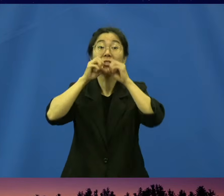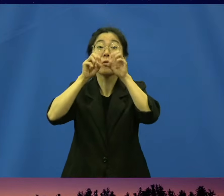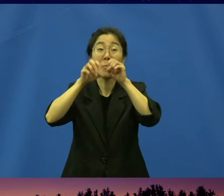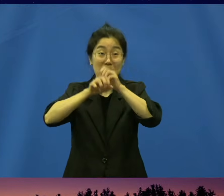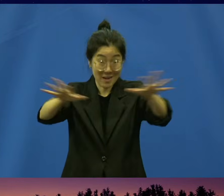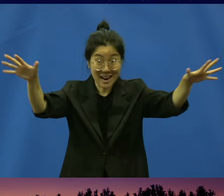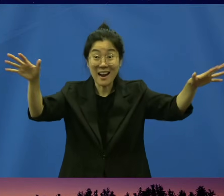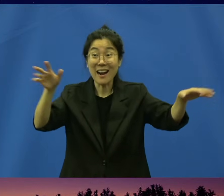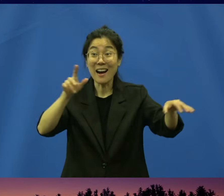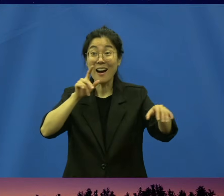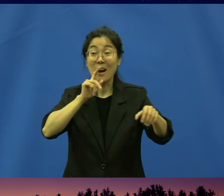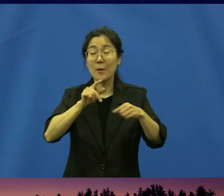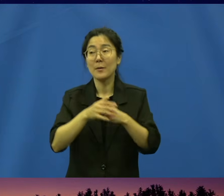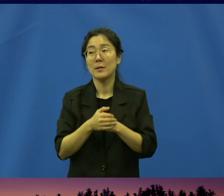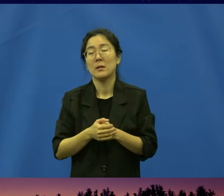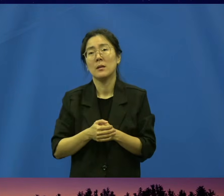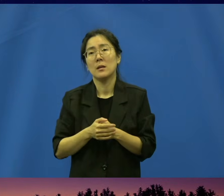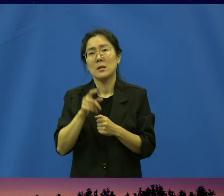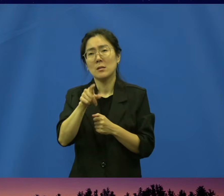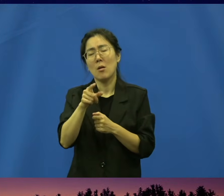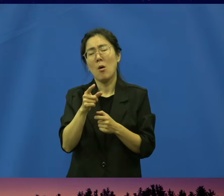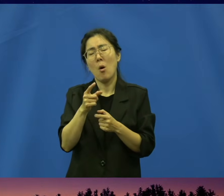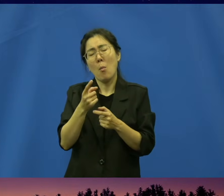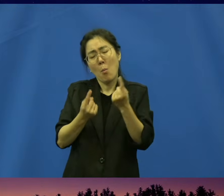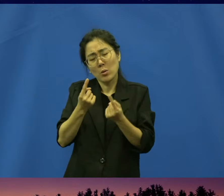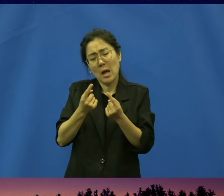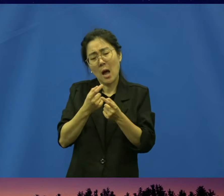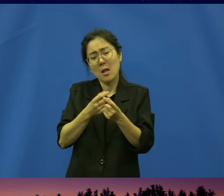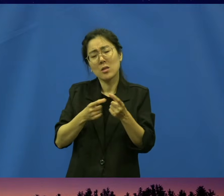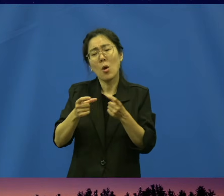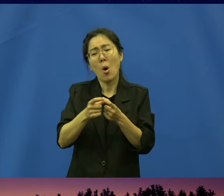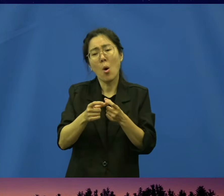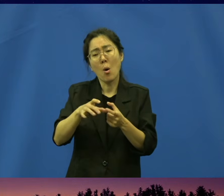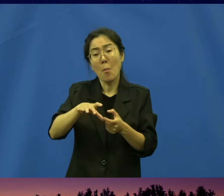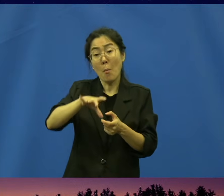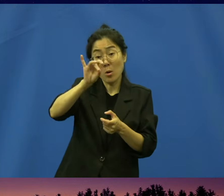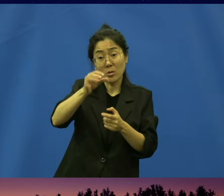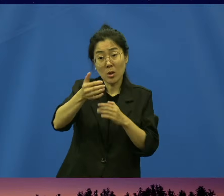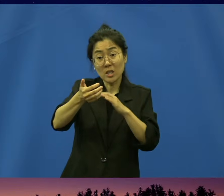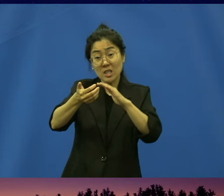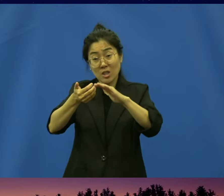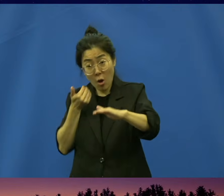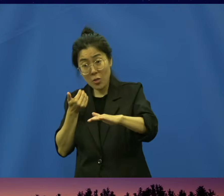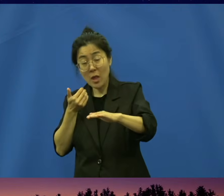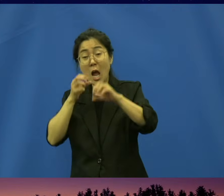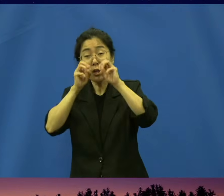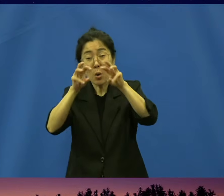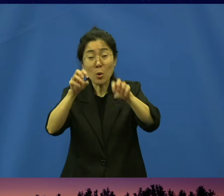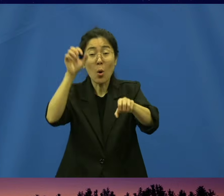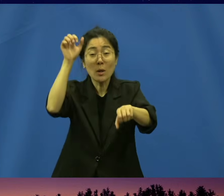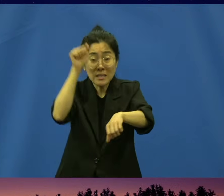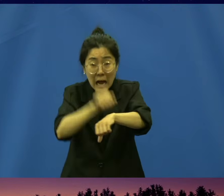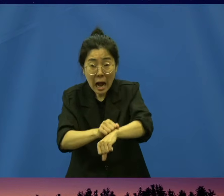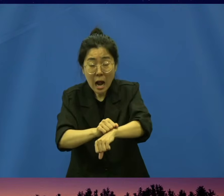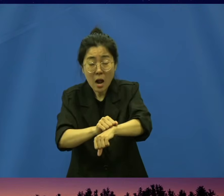잘하게 해주세요. 그거보다 더 먼저 그것을 가능하게 하는, 가장 예배를 잘 드릴 수 있게 하는, 하나님께